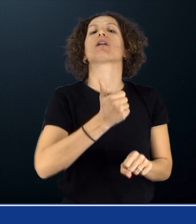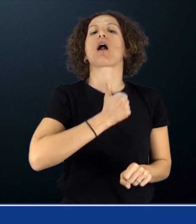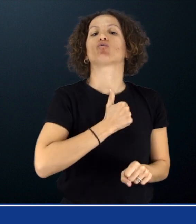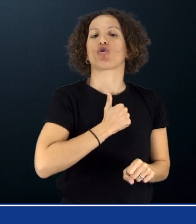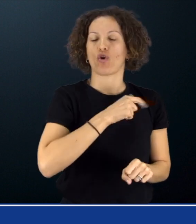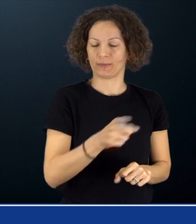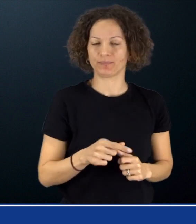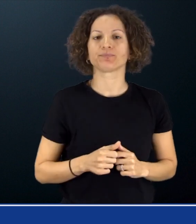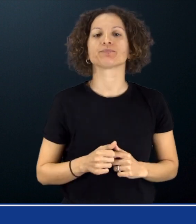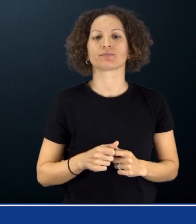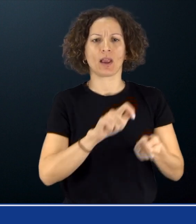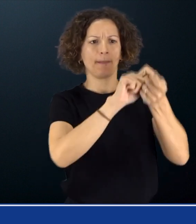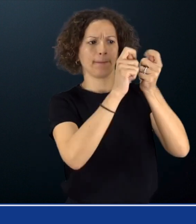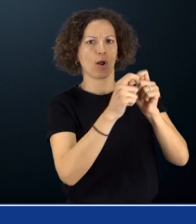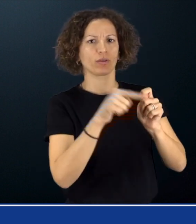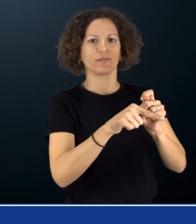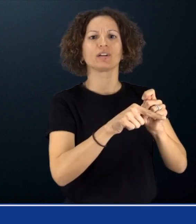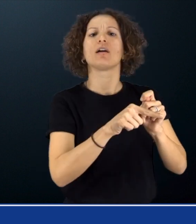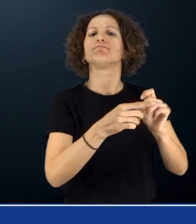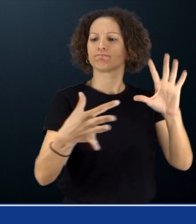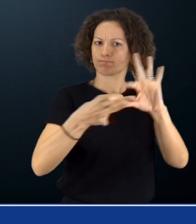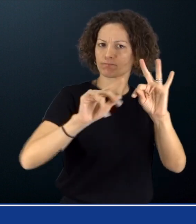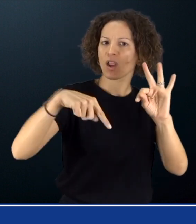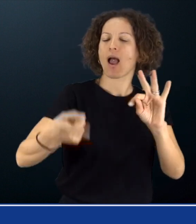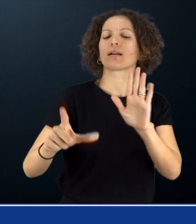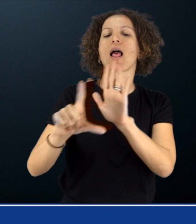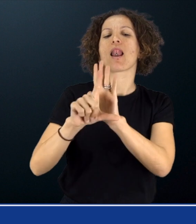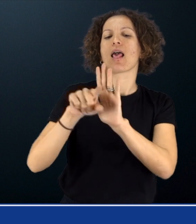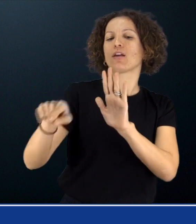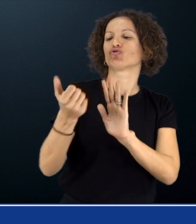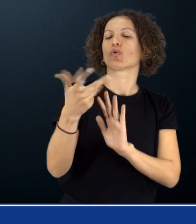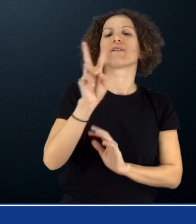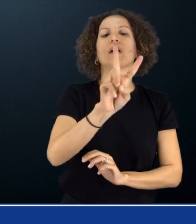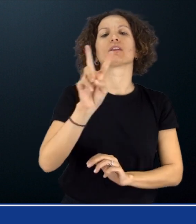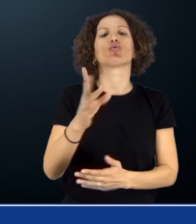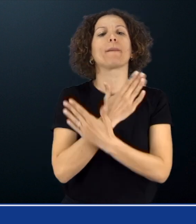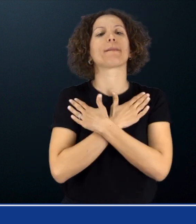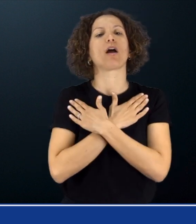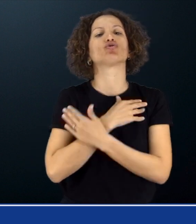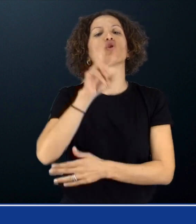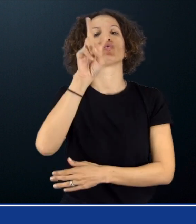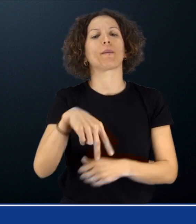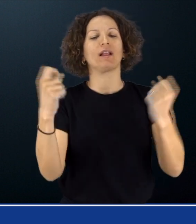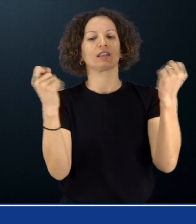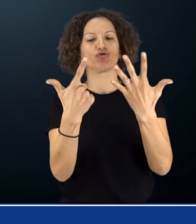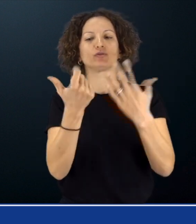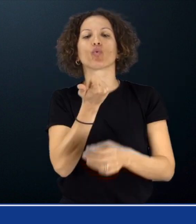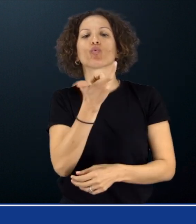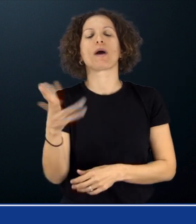parentale dei lavoratori autonomi. Le modifiche hanno interessato anche la Legge 22 maggio 2017 numero 81